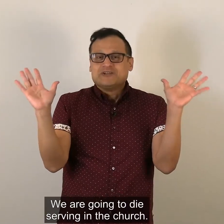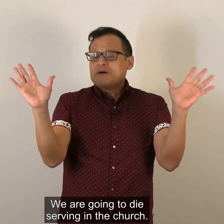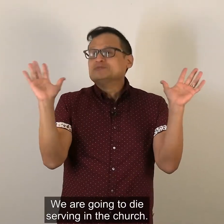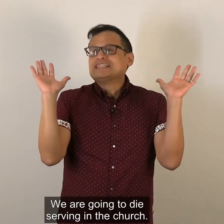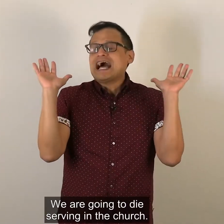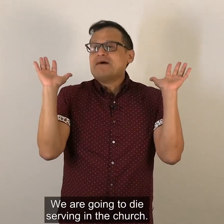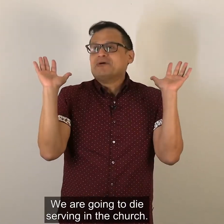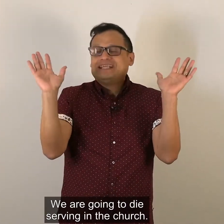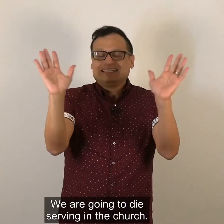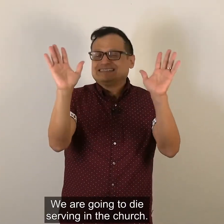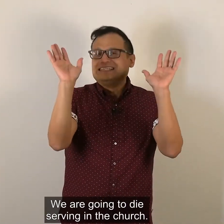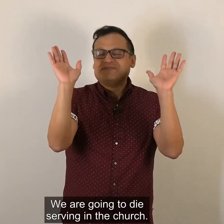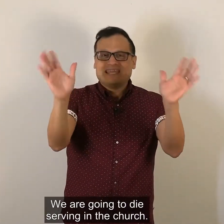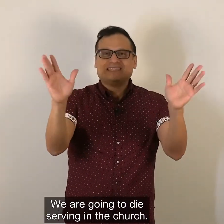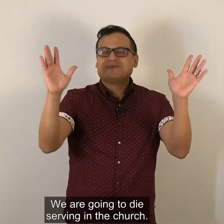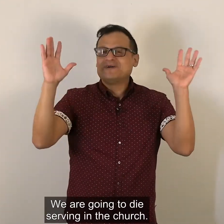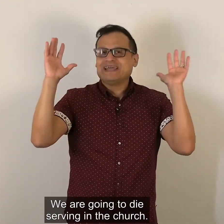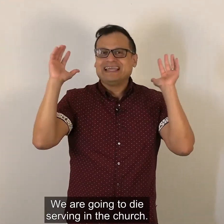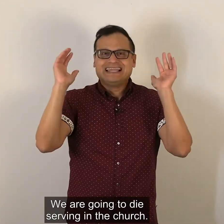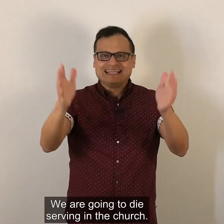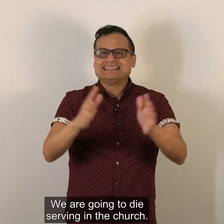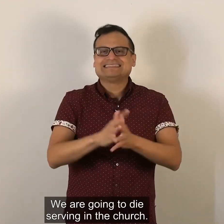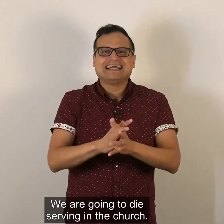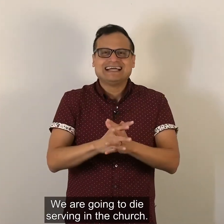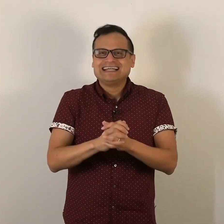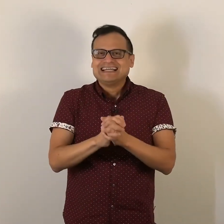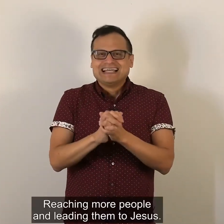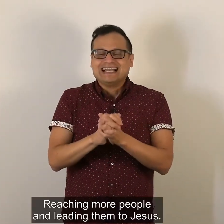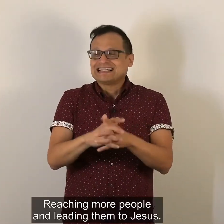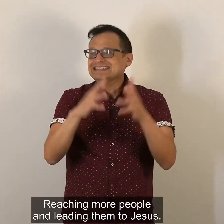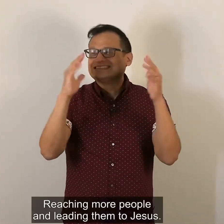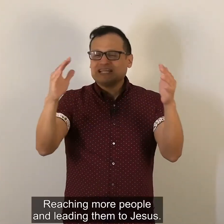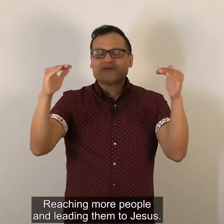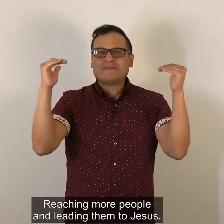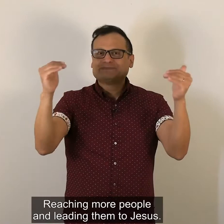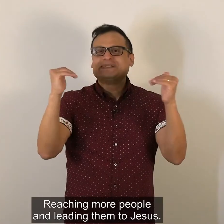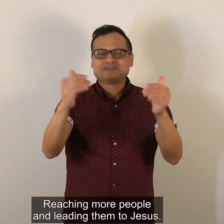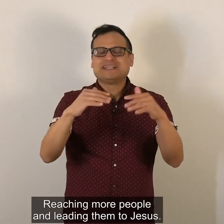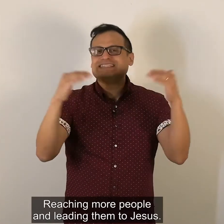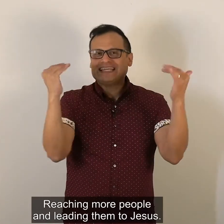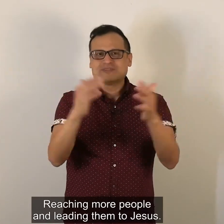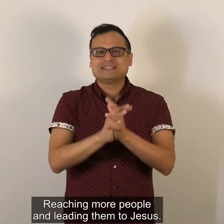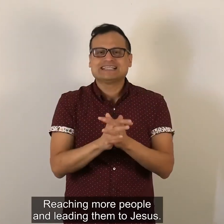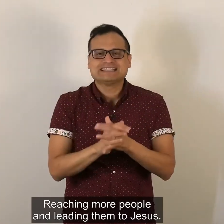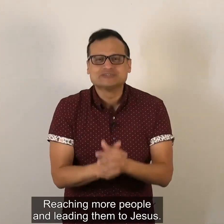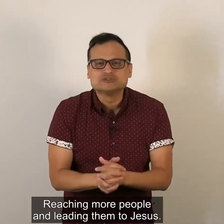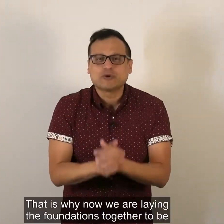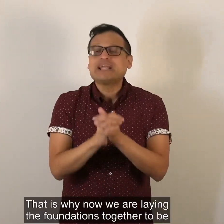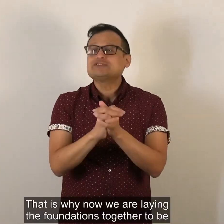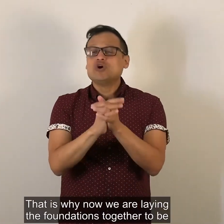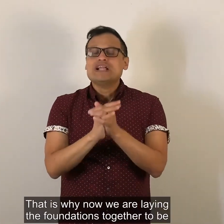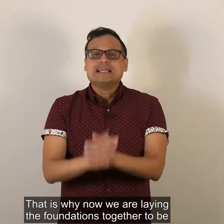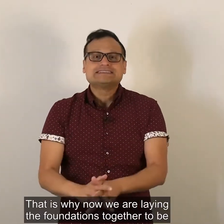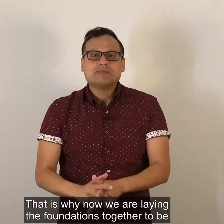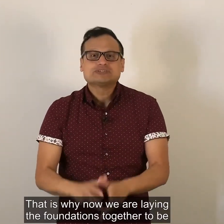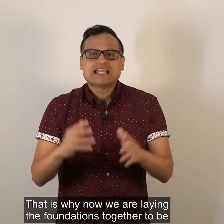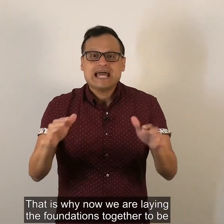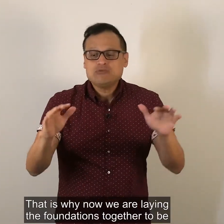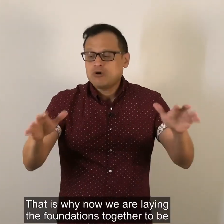vamos a morir sirviendo en la iglesia, alcanzando a más personas y guiándolas a Jesús. Por eso estamos creando ahora